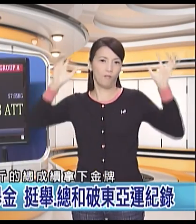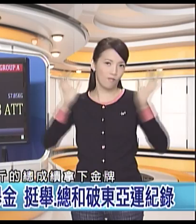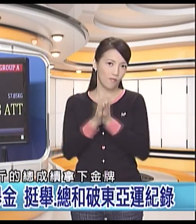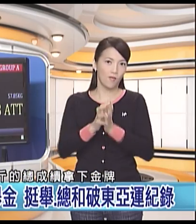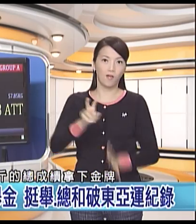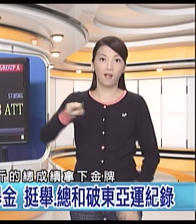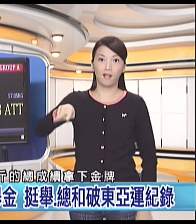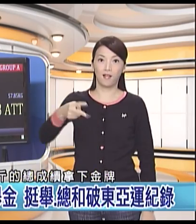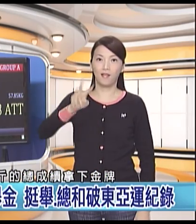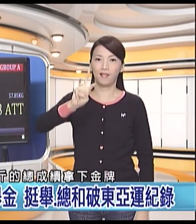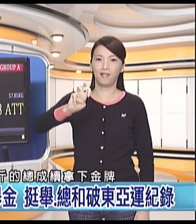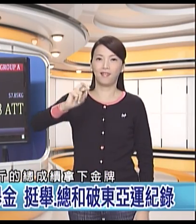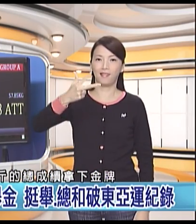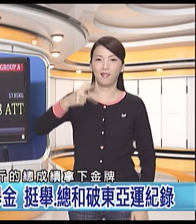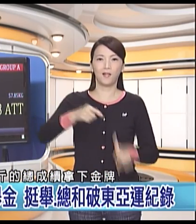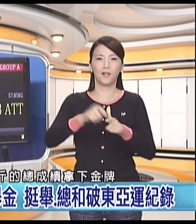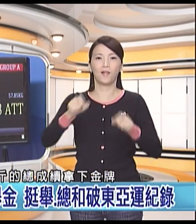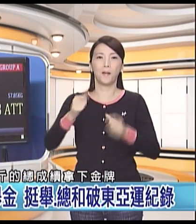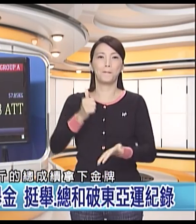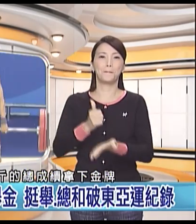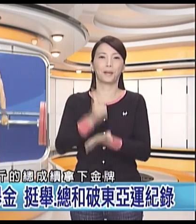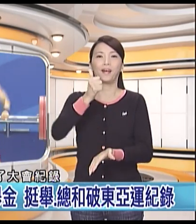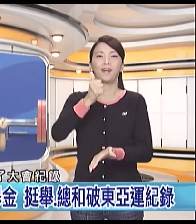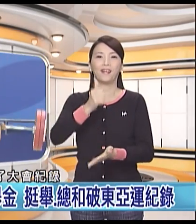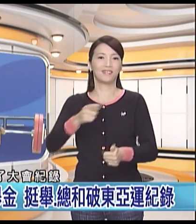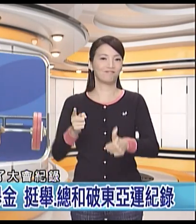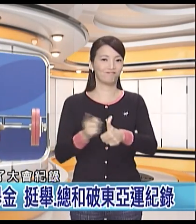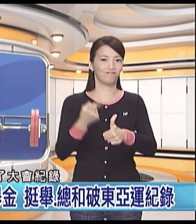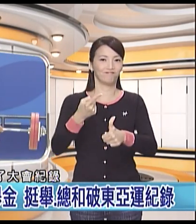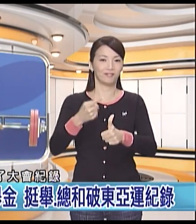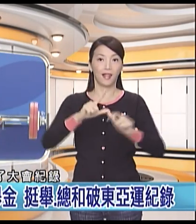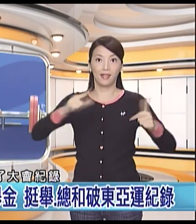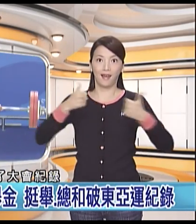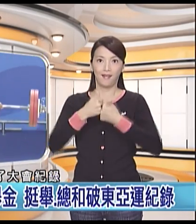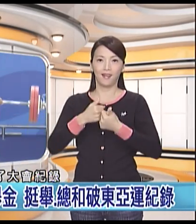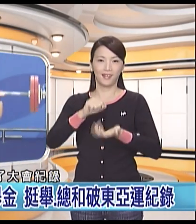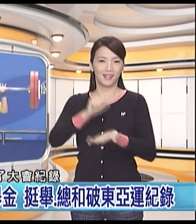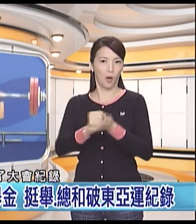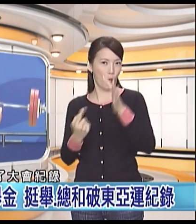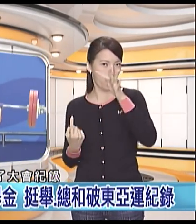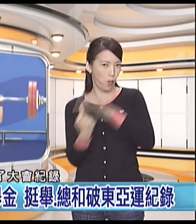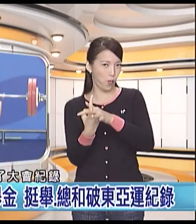的总成绩拿下了金牌，并且打破了大会纪录。